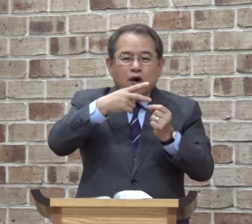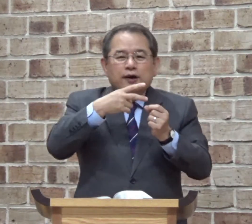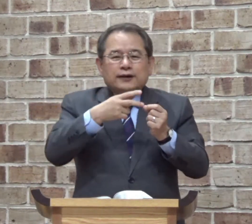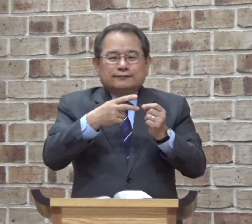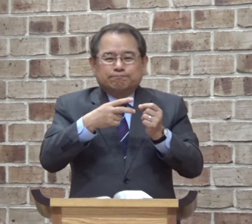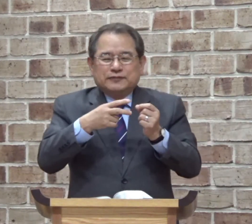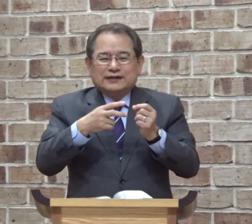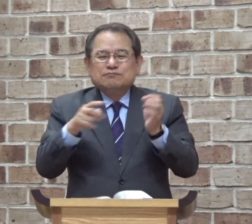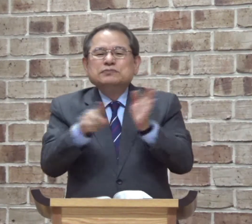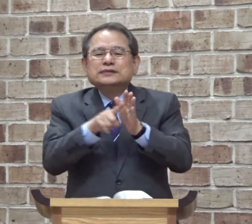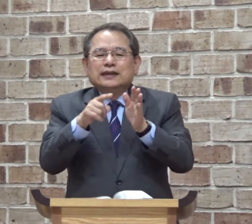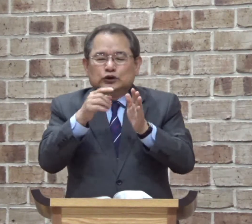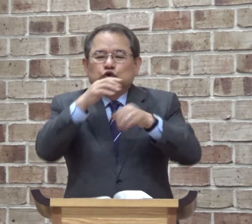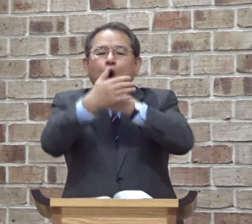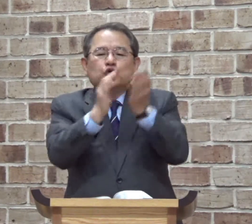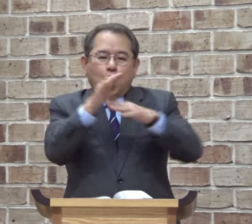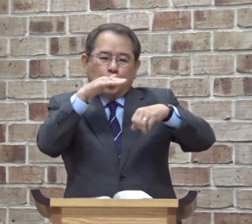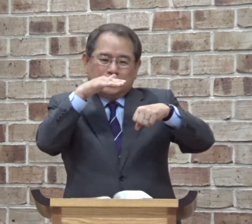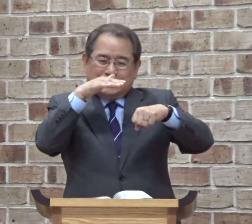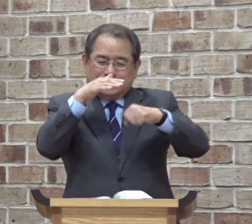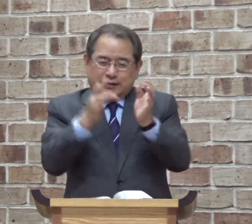항상 배우려고 하고